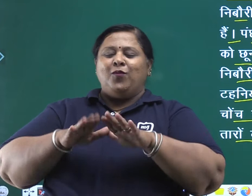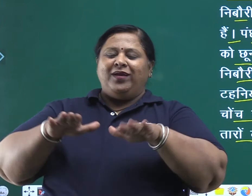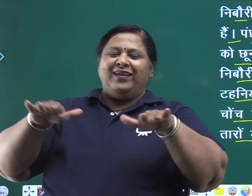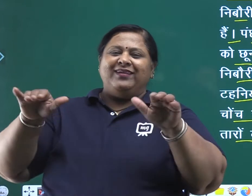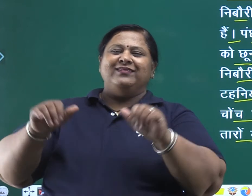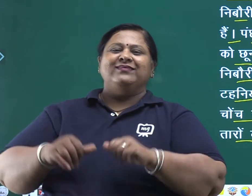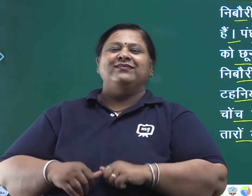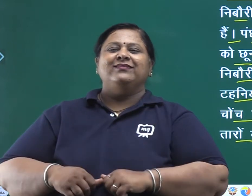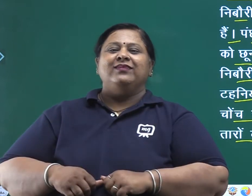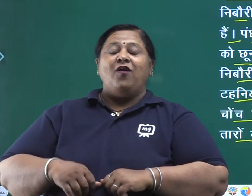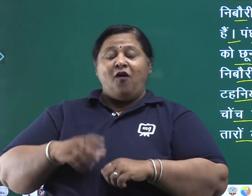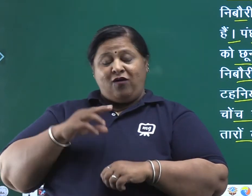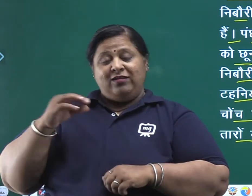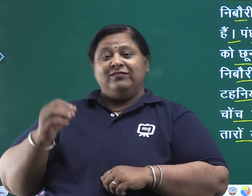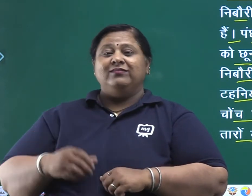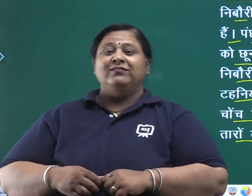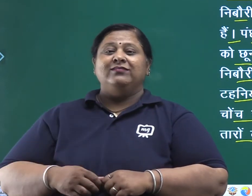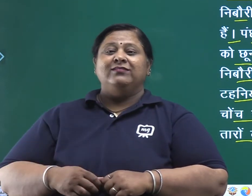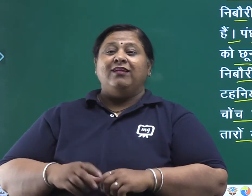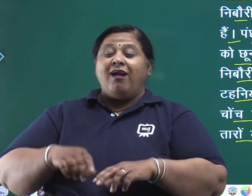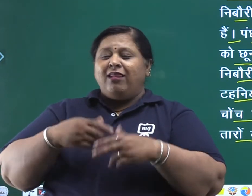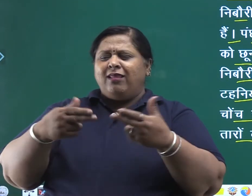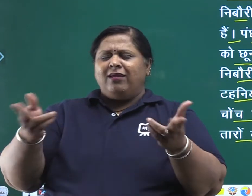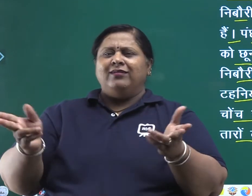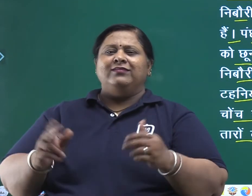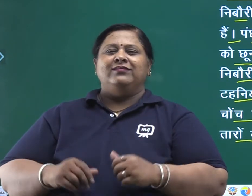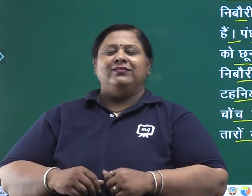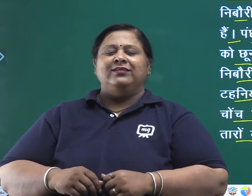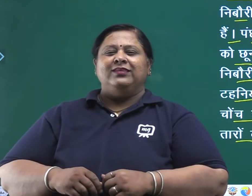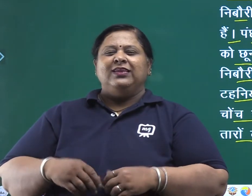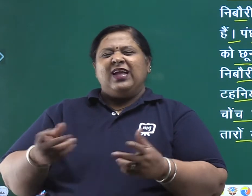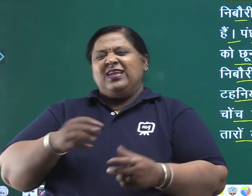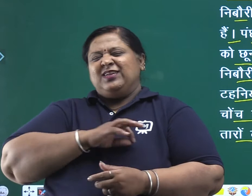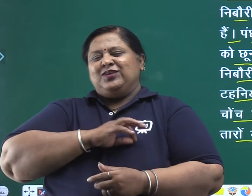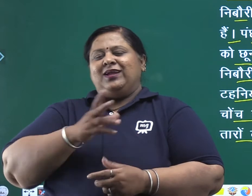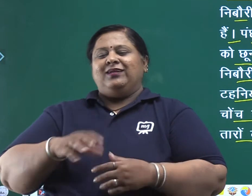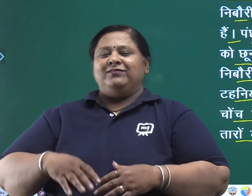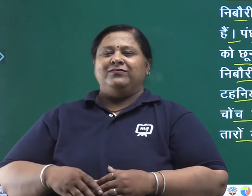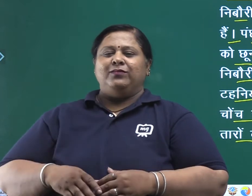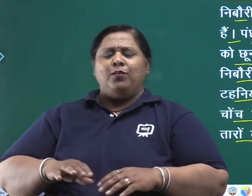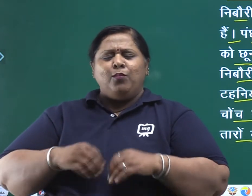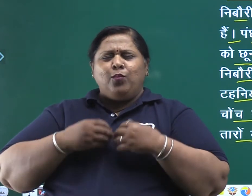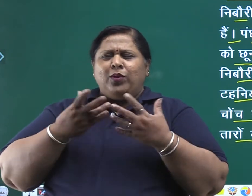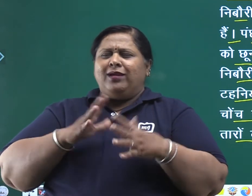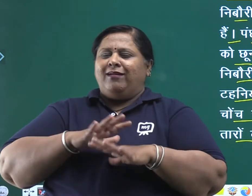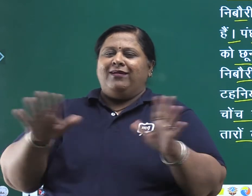उड़कर और अन्य कई इच्छाएं पूरी